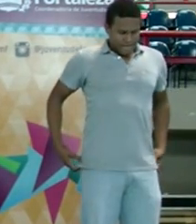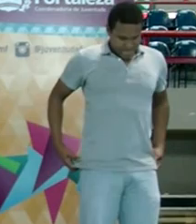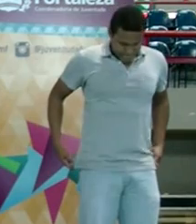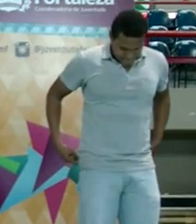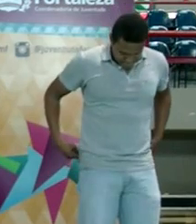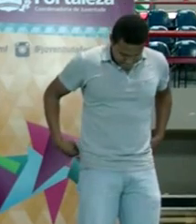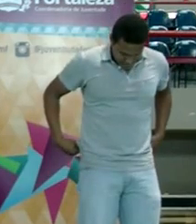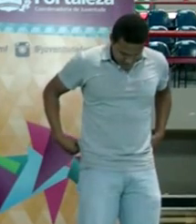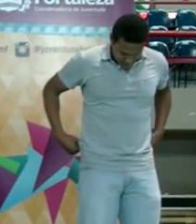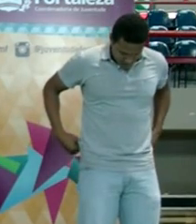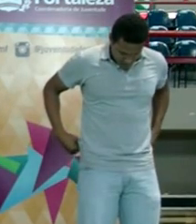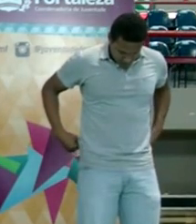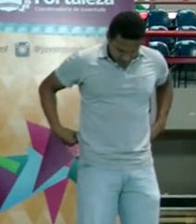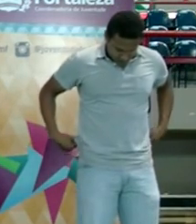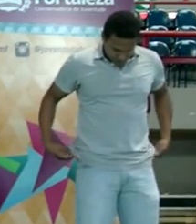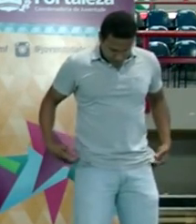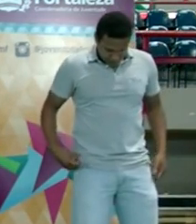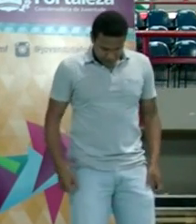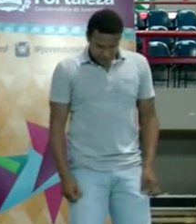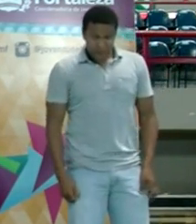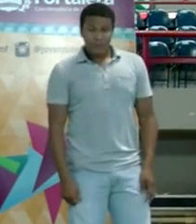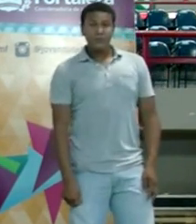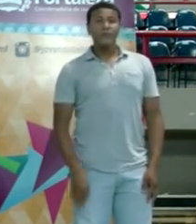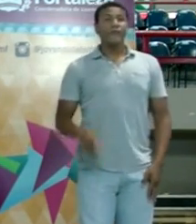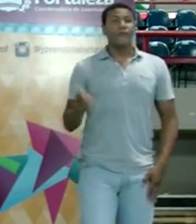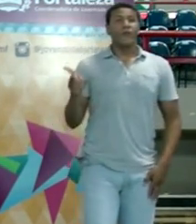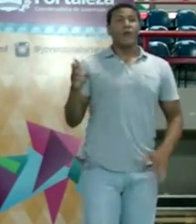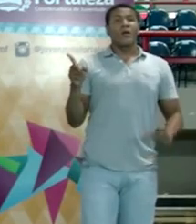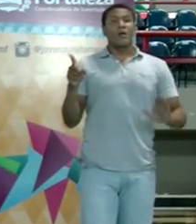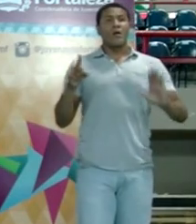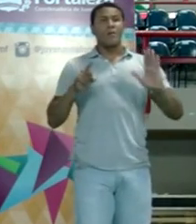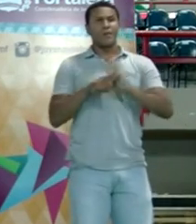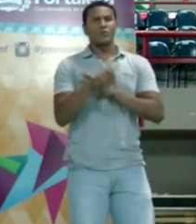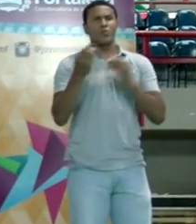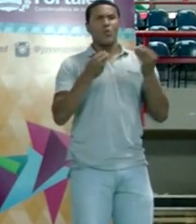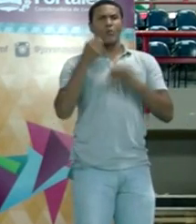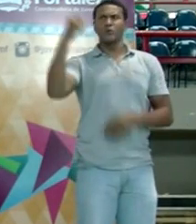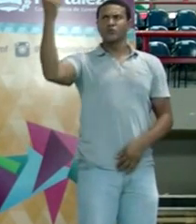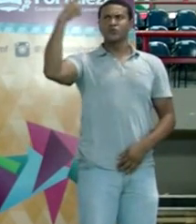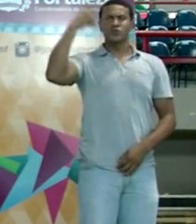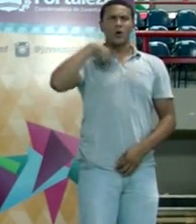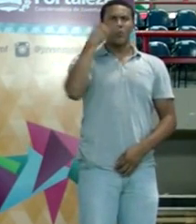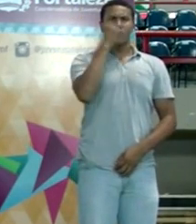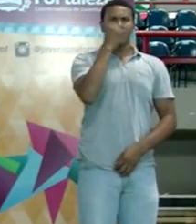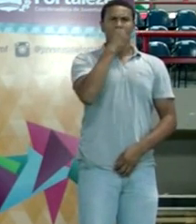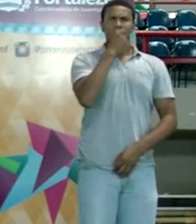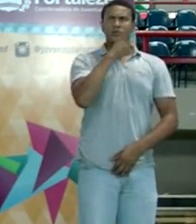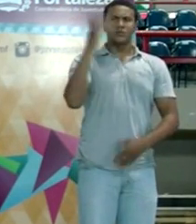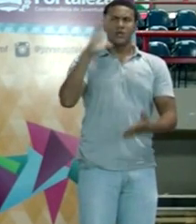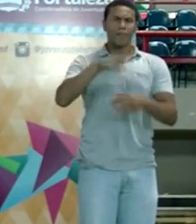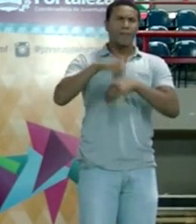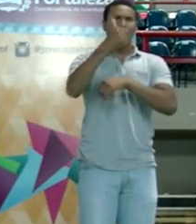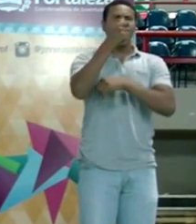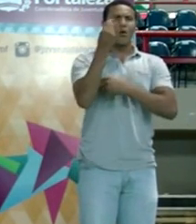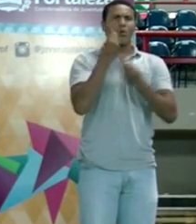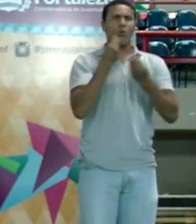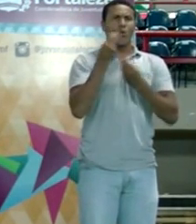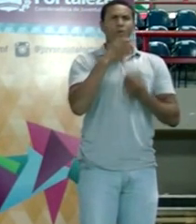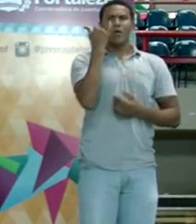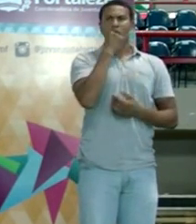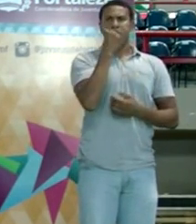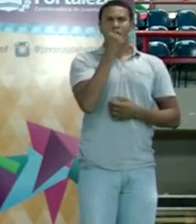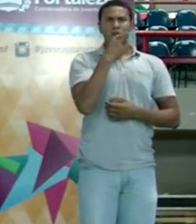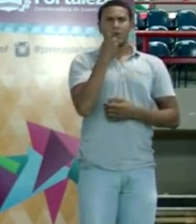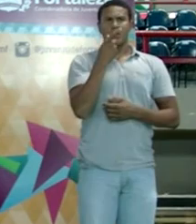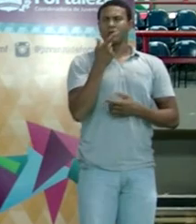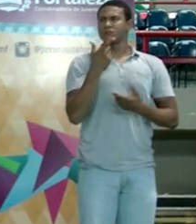Olha só, o colega perguntou aqui como o uso da energia solar mudaria o quadro da economia de energia elétrica. Né? Acho